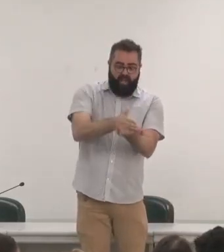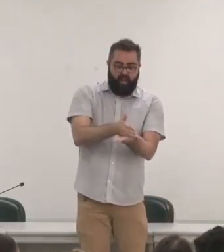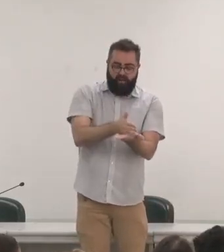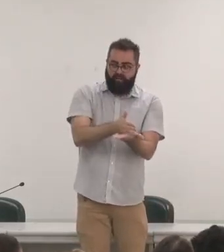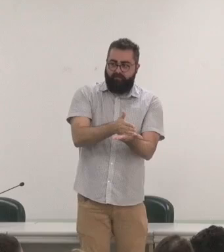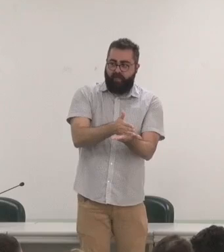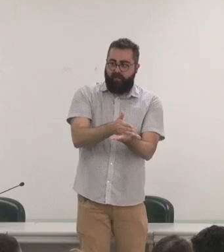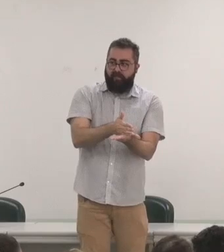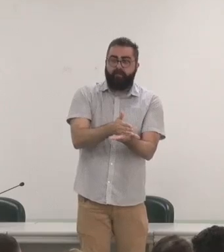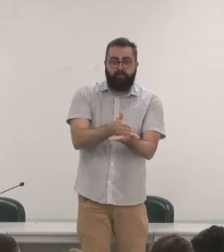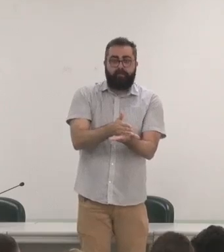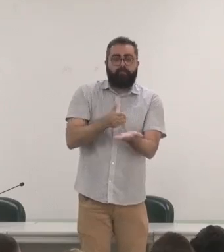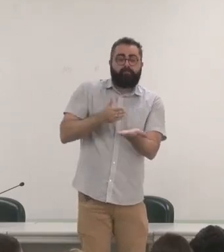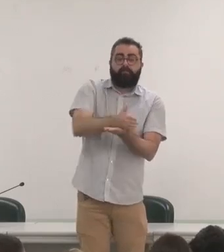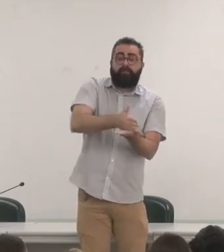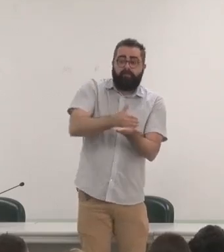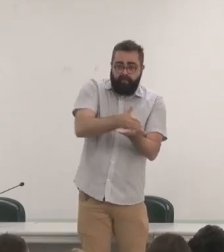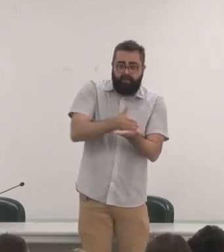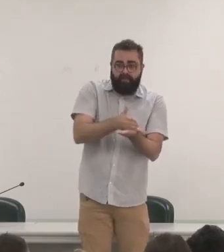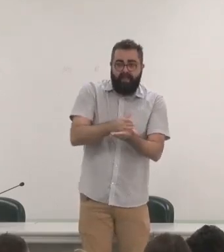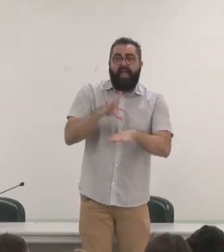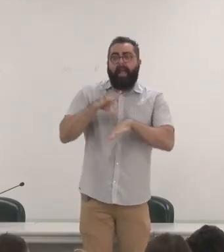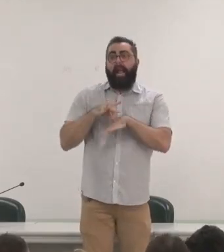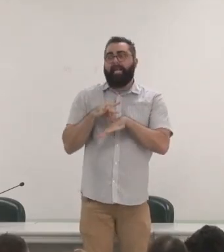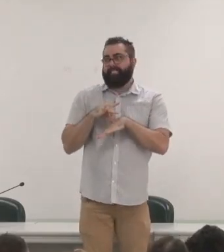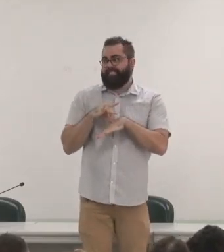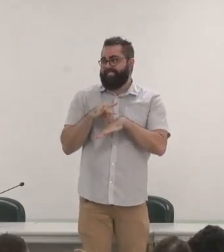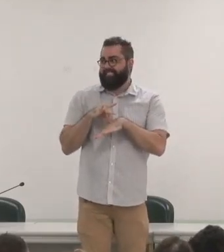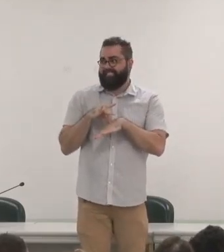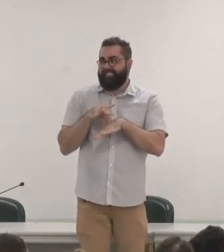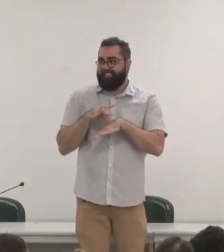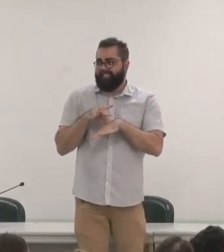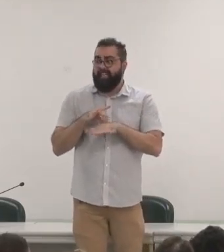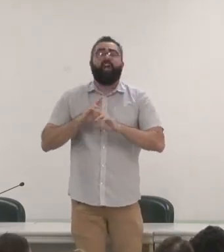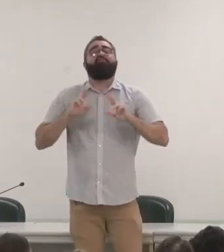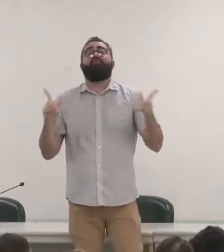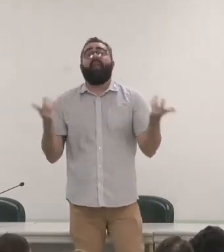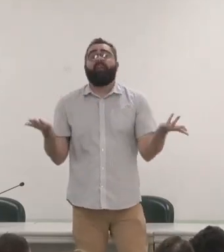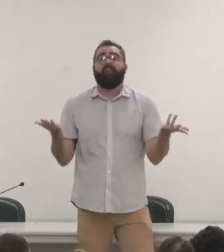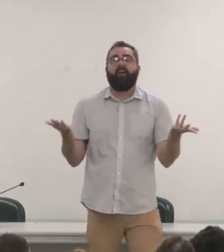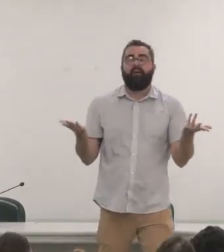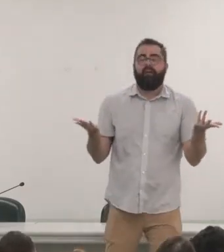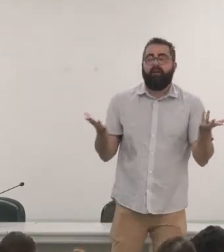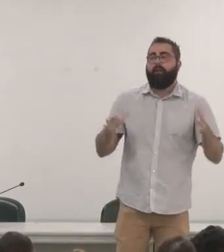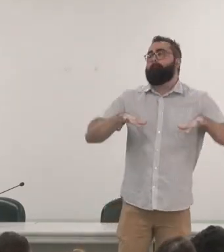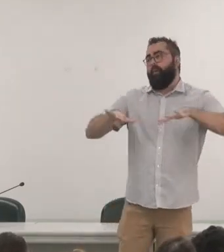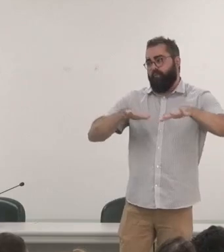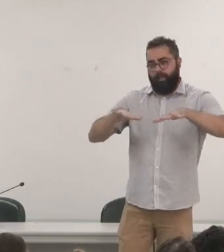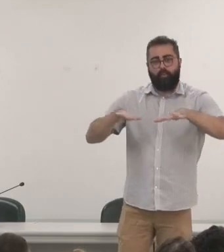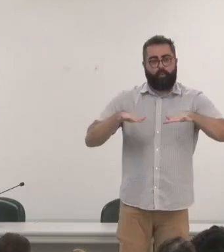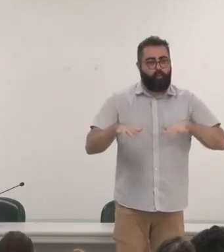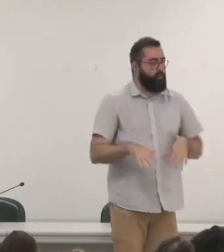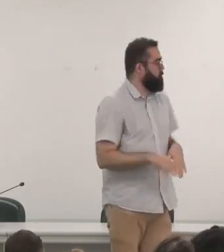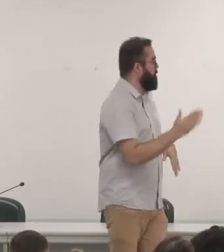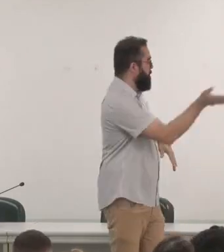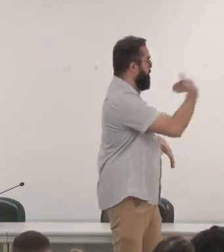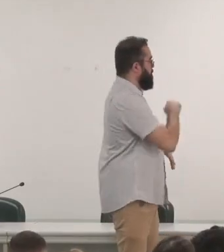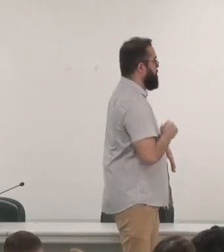essa palavra para faca, e essa palavra aqui para carne. Qual que é a diferença entre os dois? O movimento,